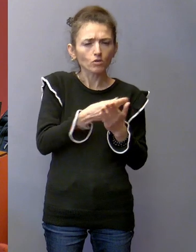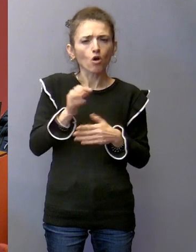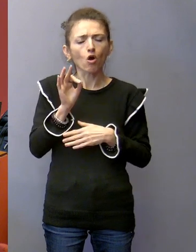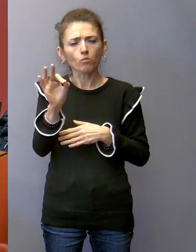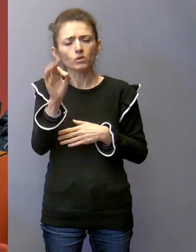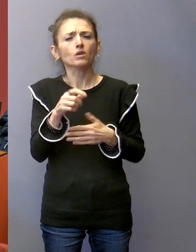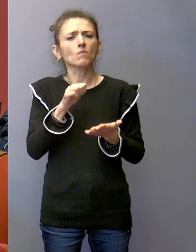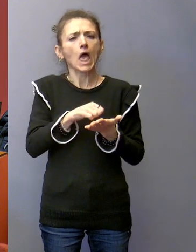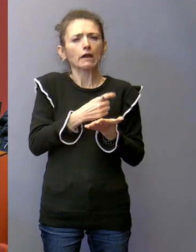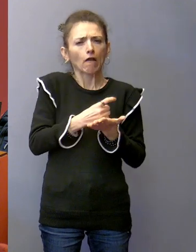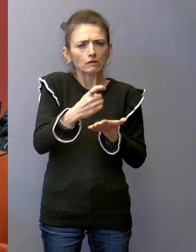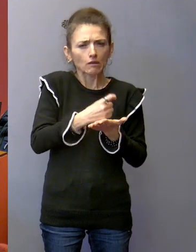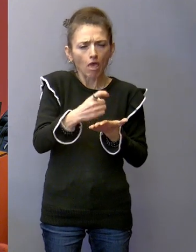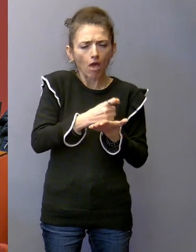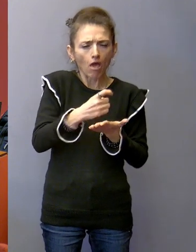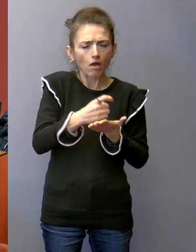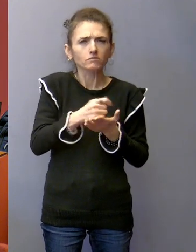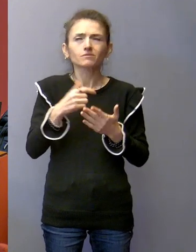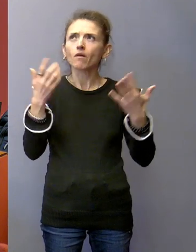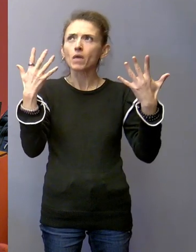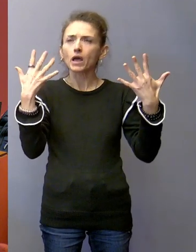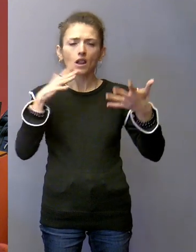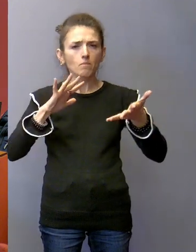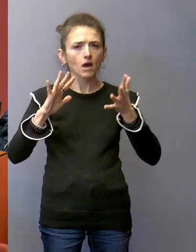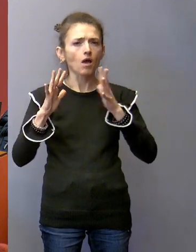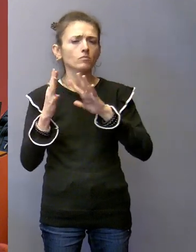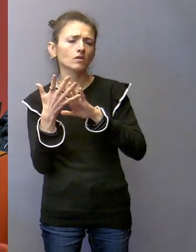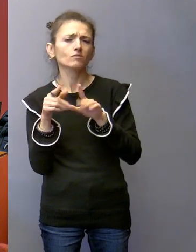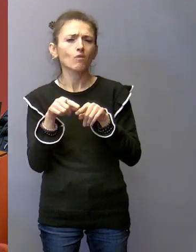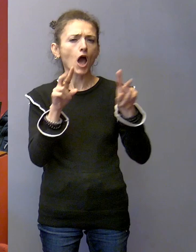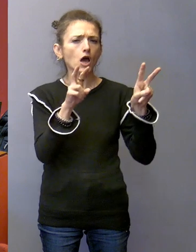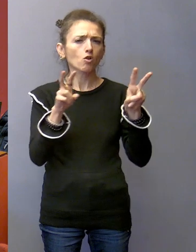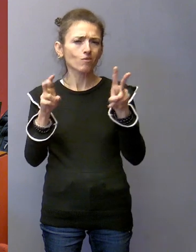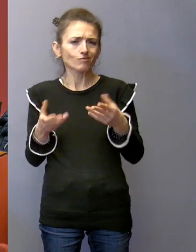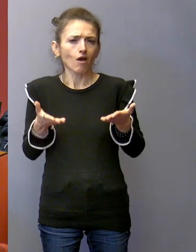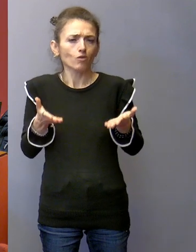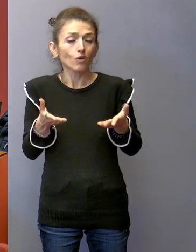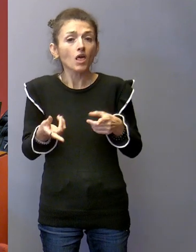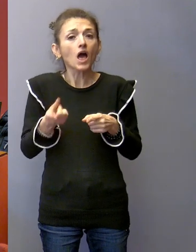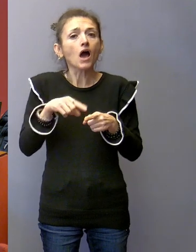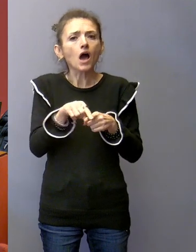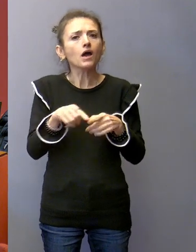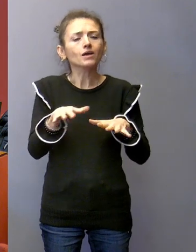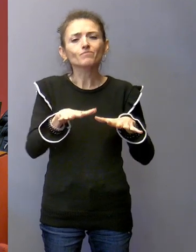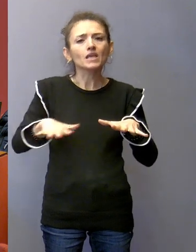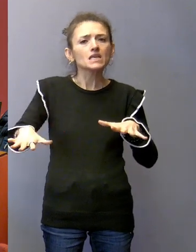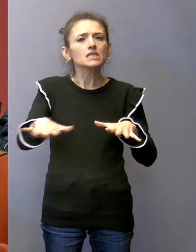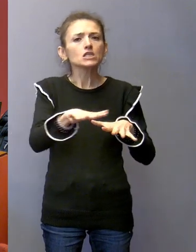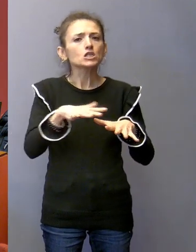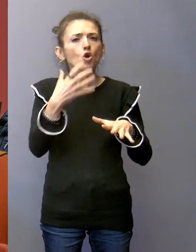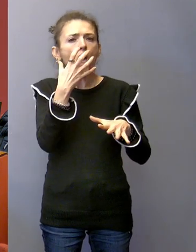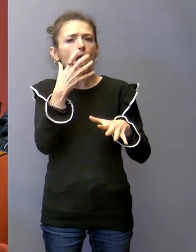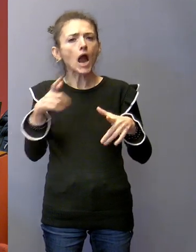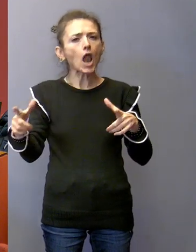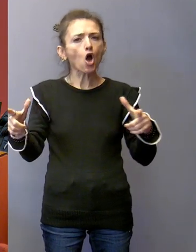climatico a tutte le questioni di estrema attualità del nostro tempo al contenimento delle isole di calore urbane con interventi